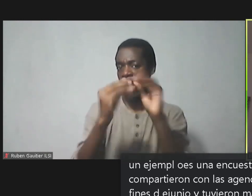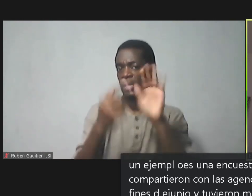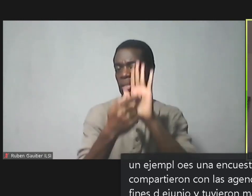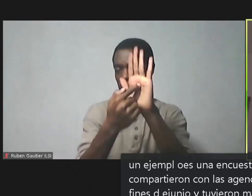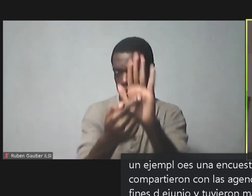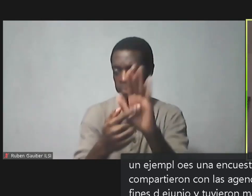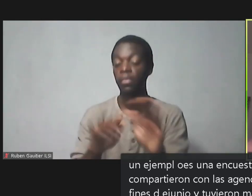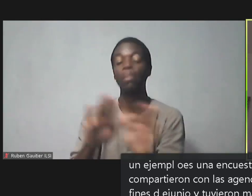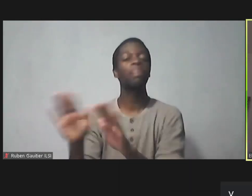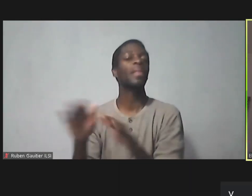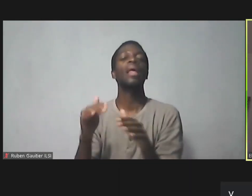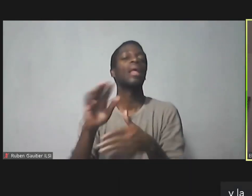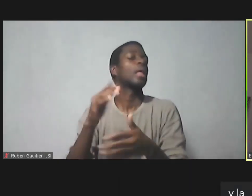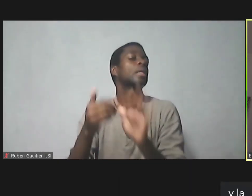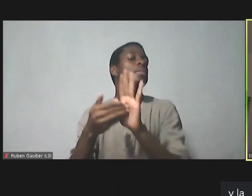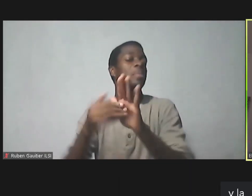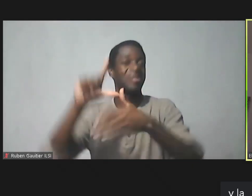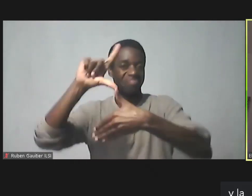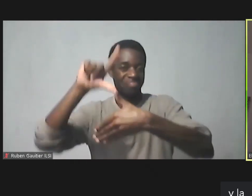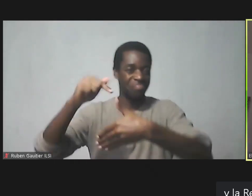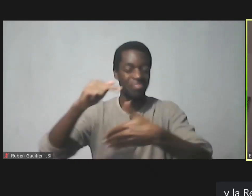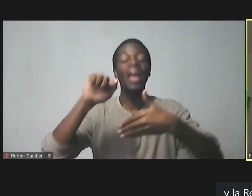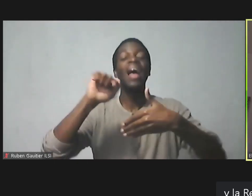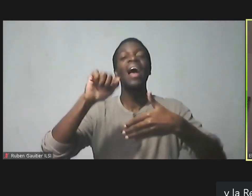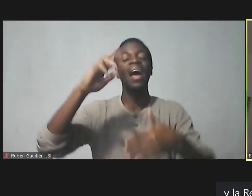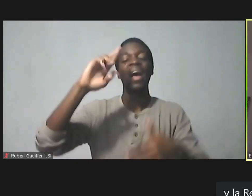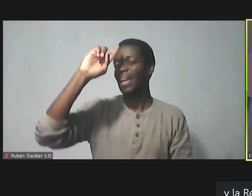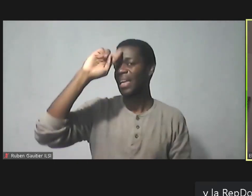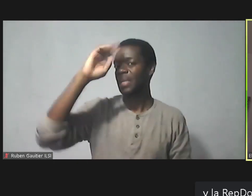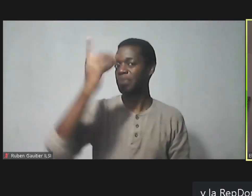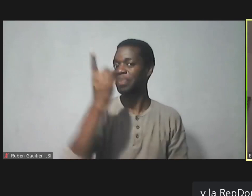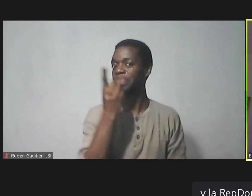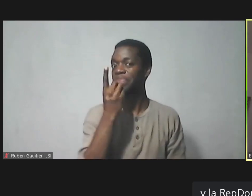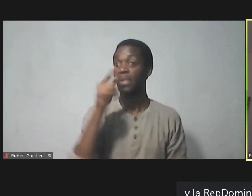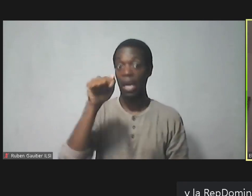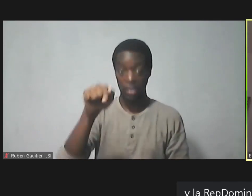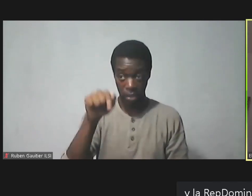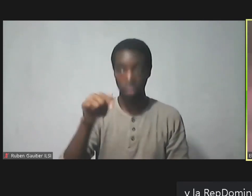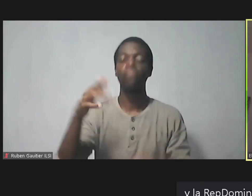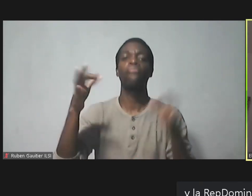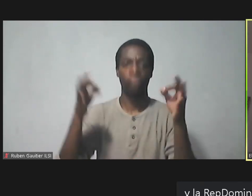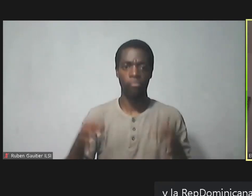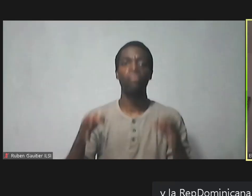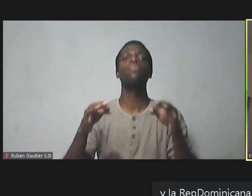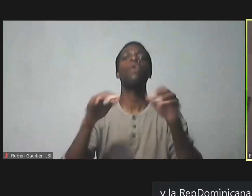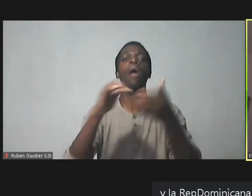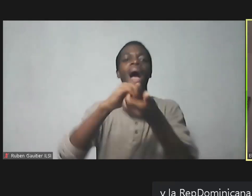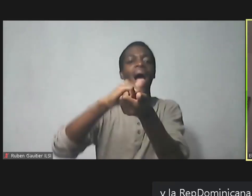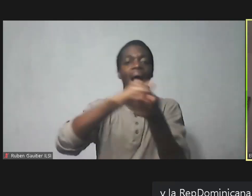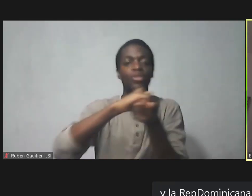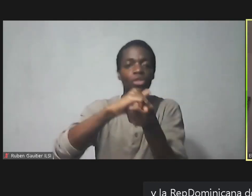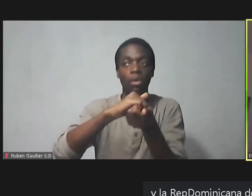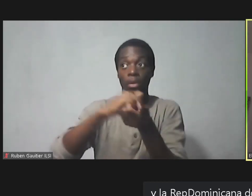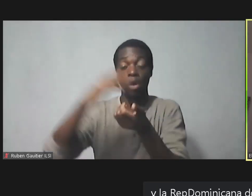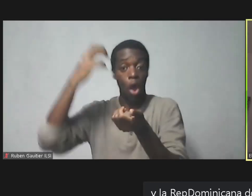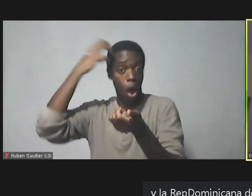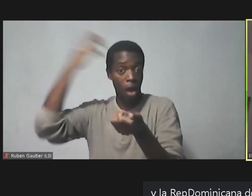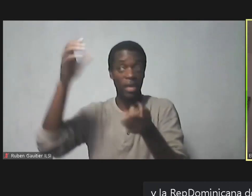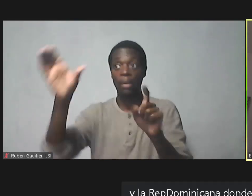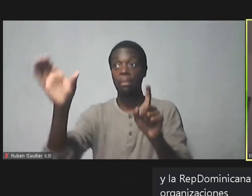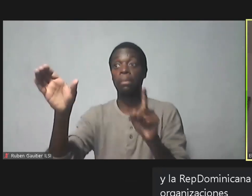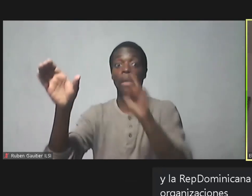donde diferentes organizaciones han realizado encuestas para generar datos sobre la situación